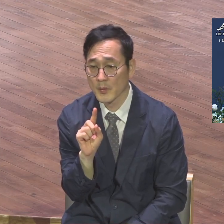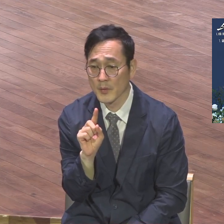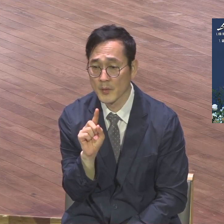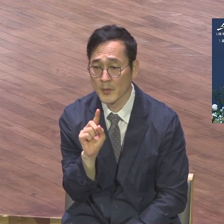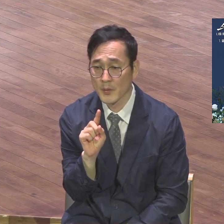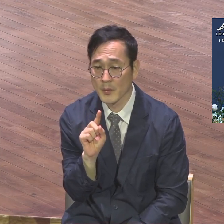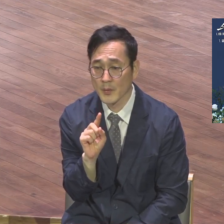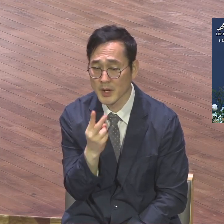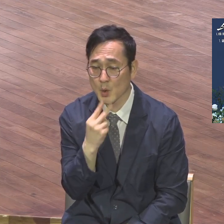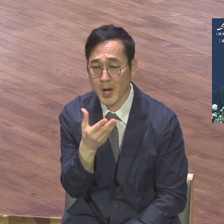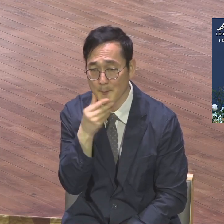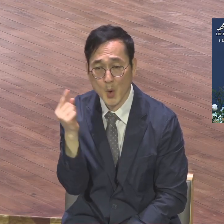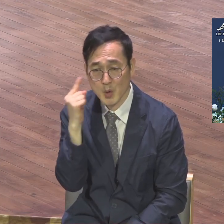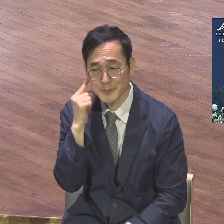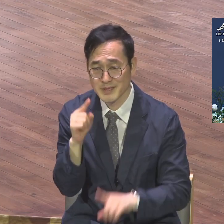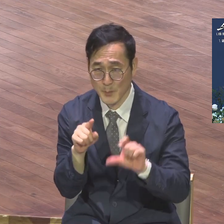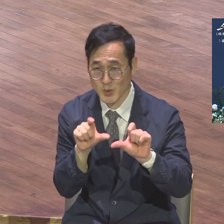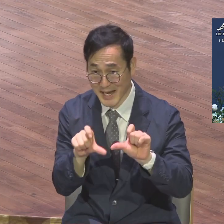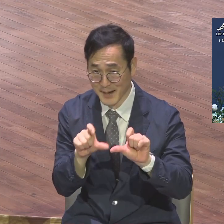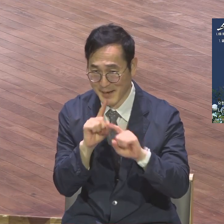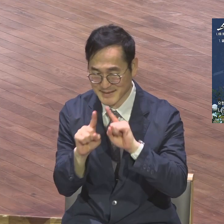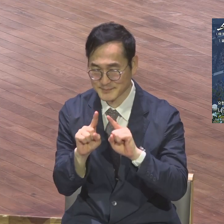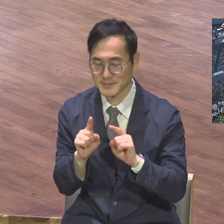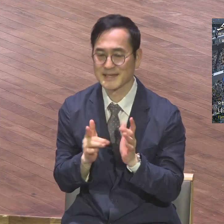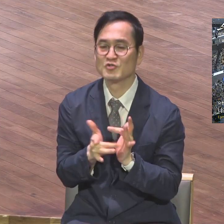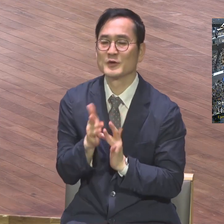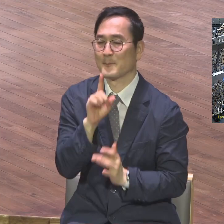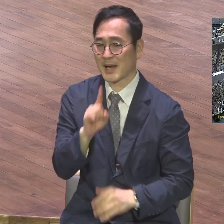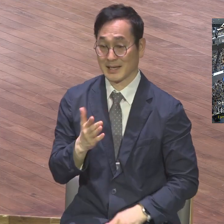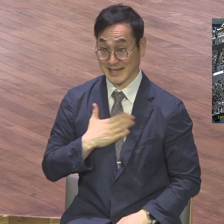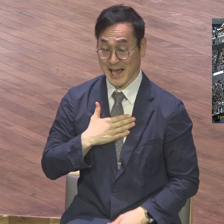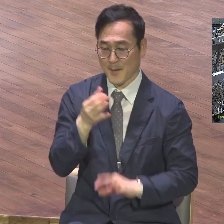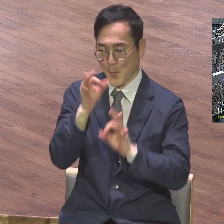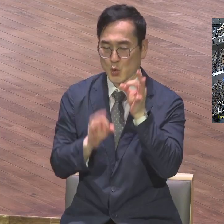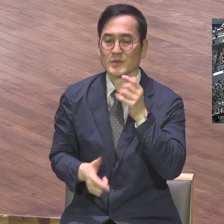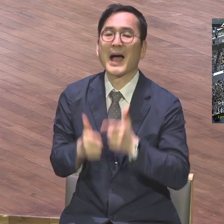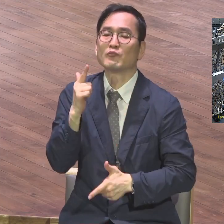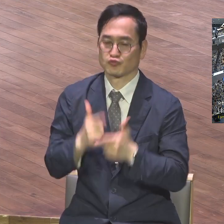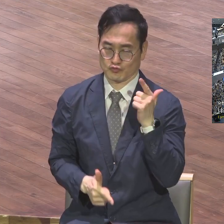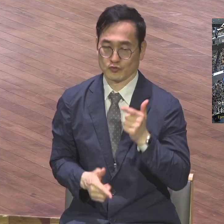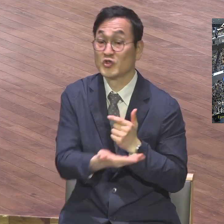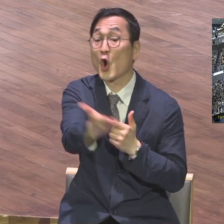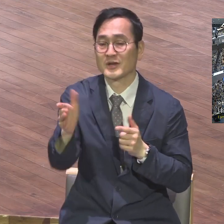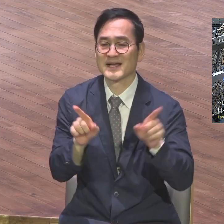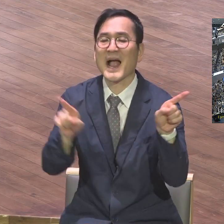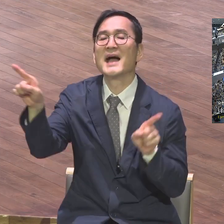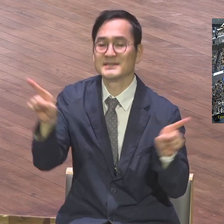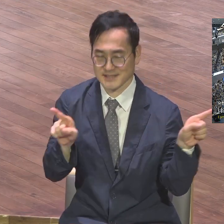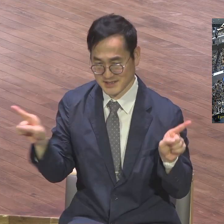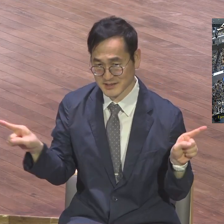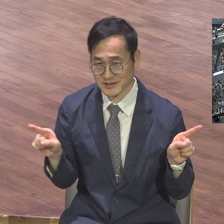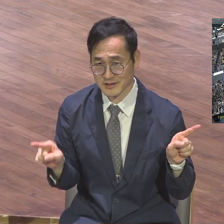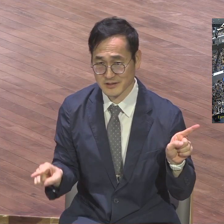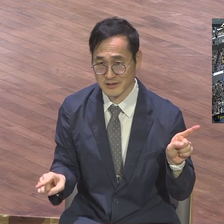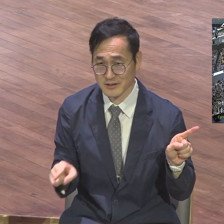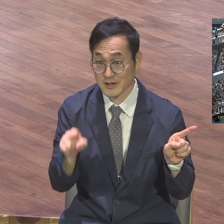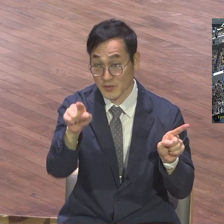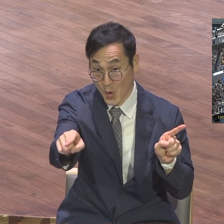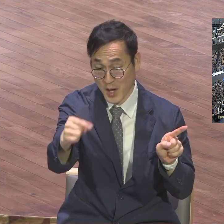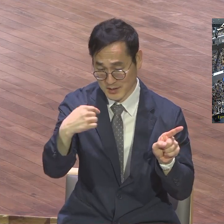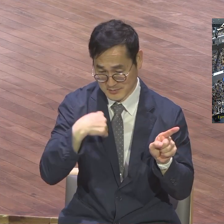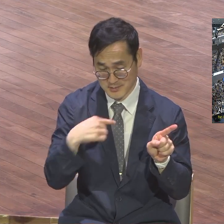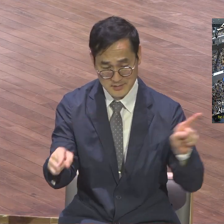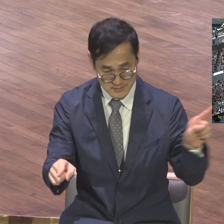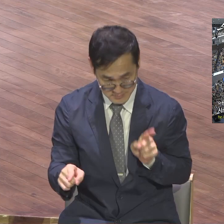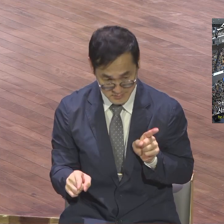예수님께서 요한복음 15장 5절에 친히 말씀하셨어요. 나는 포도나무요 너희는 가지라. 그가 내 안에 내가